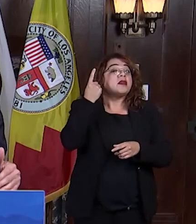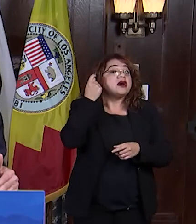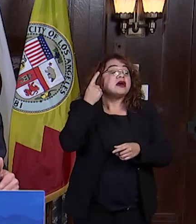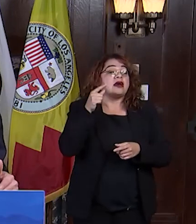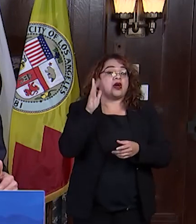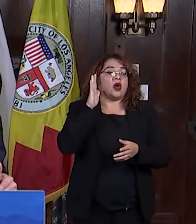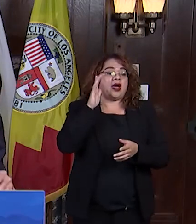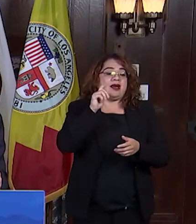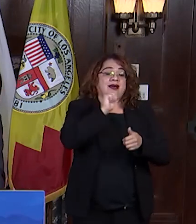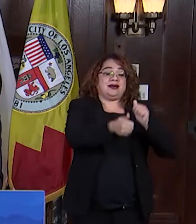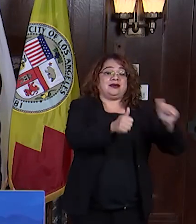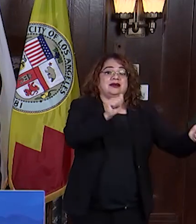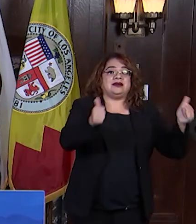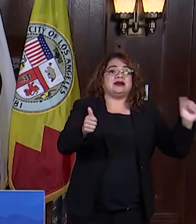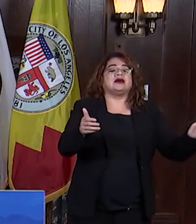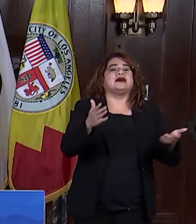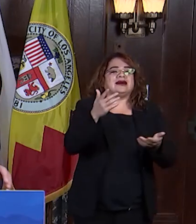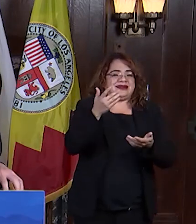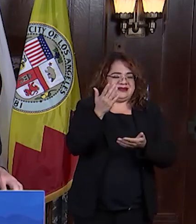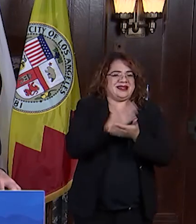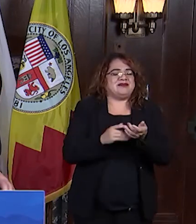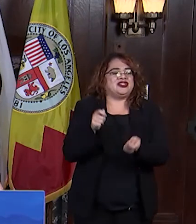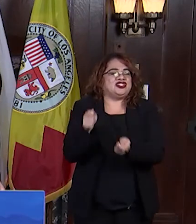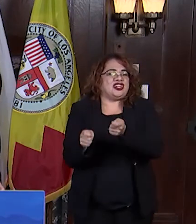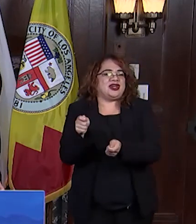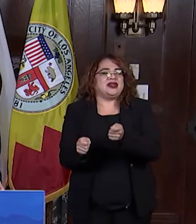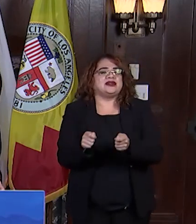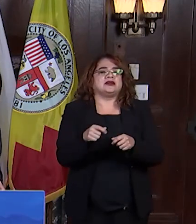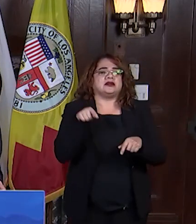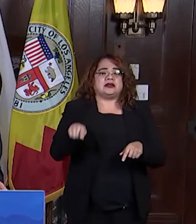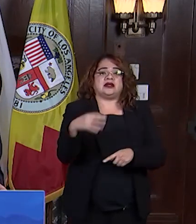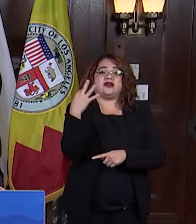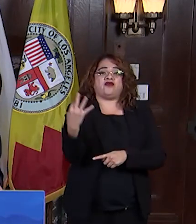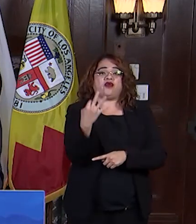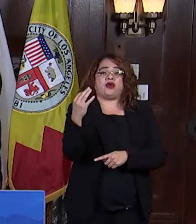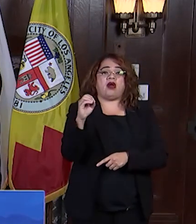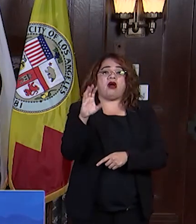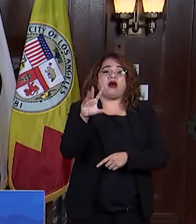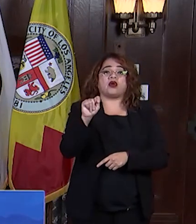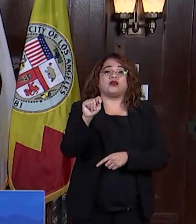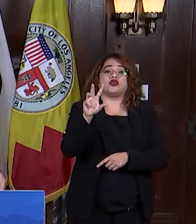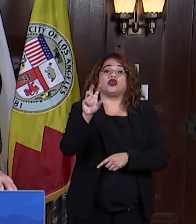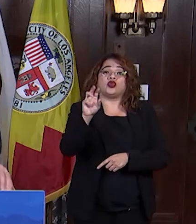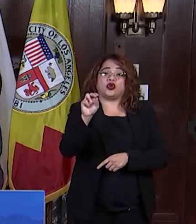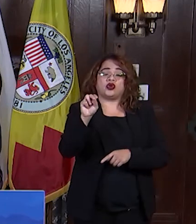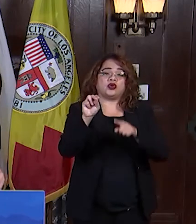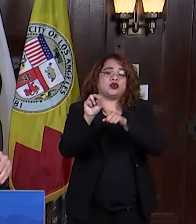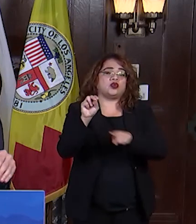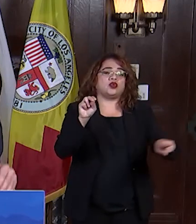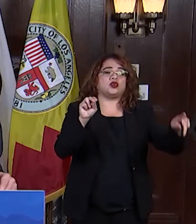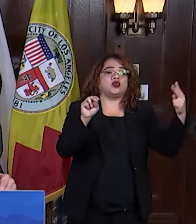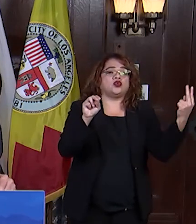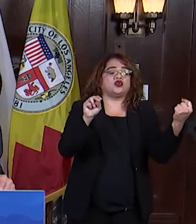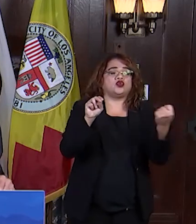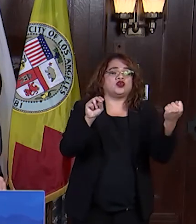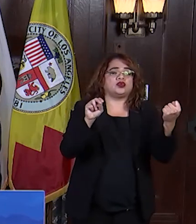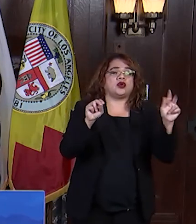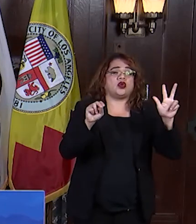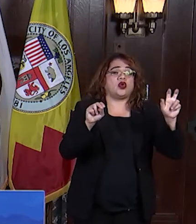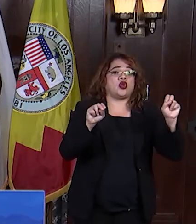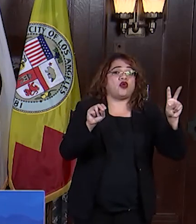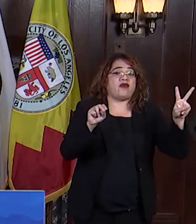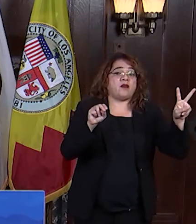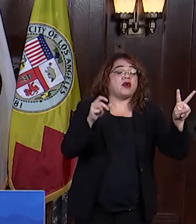nuestros sitios de prueba. Empezando el viernes 30 de octubre y hasta el martes 3 de noviembre,